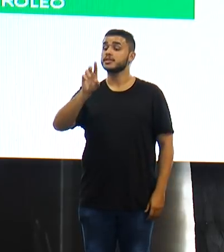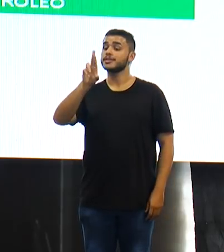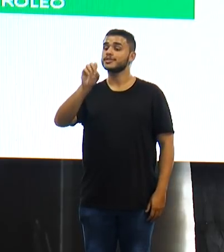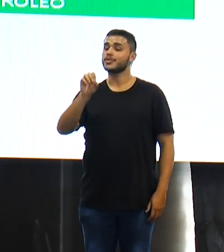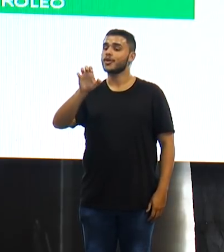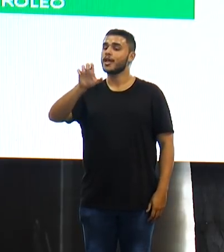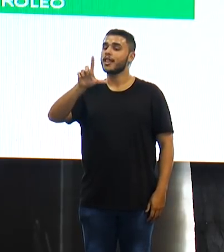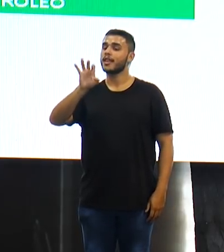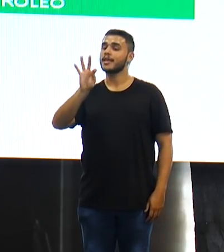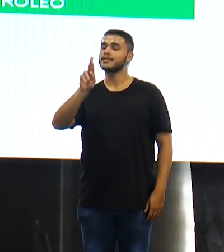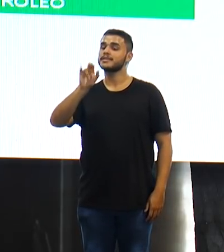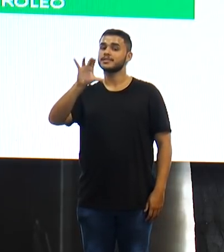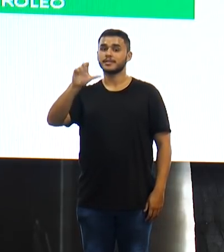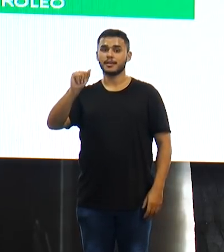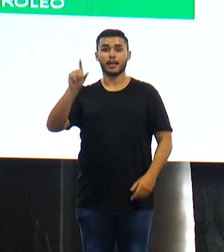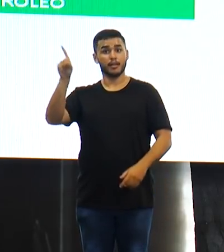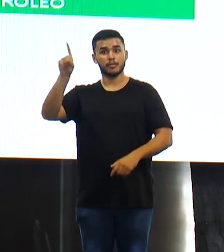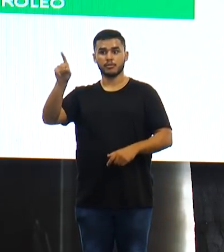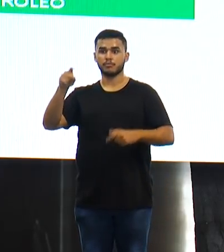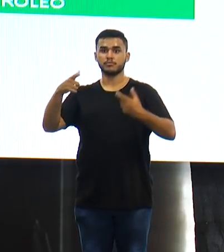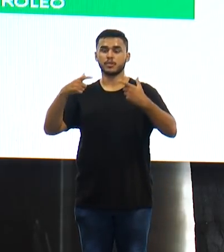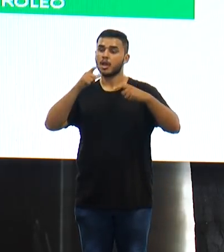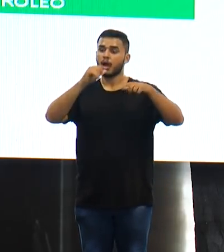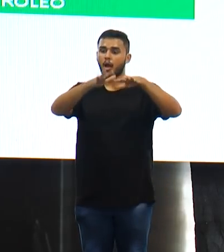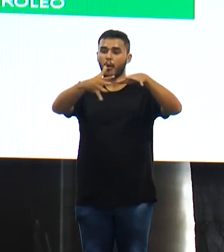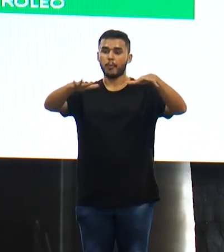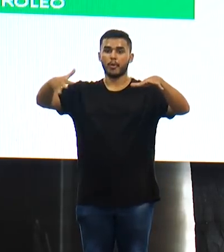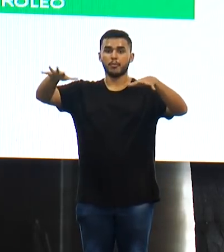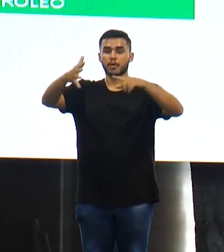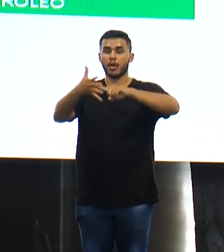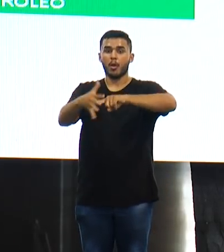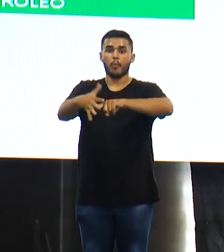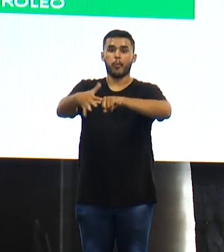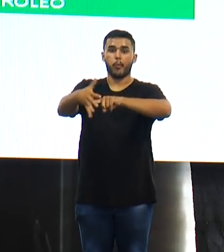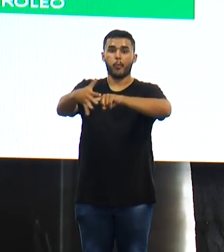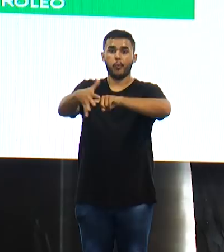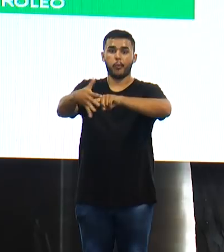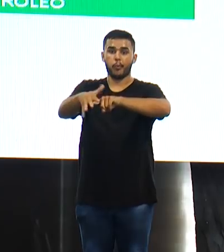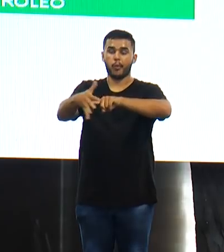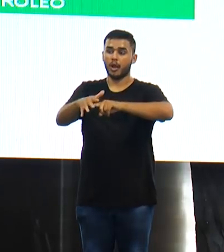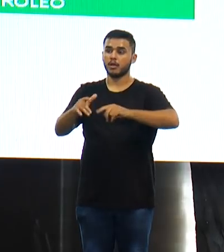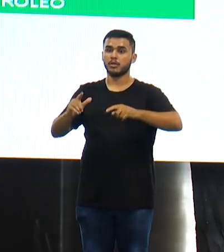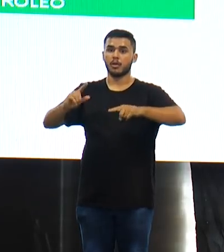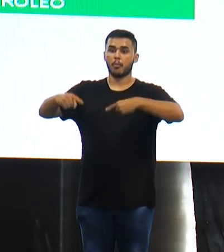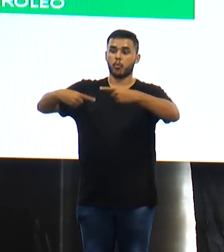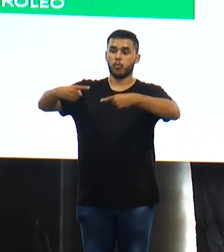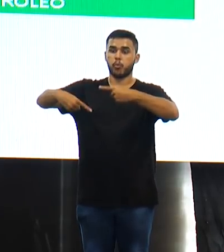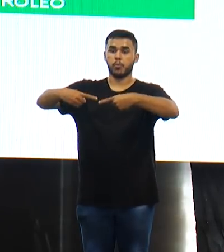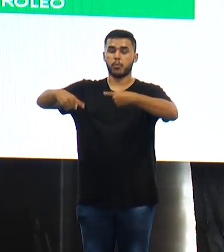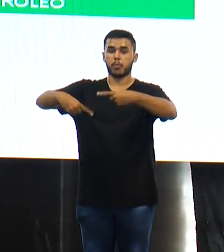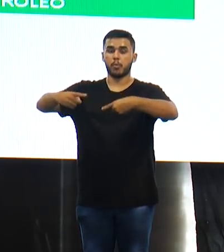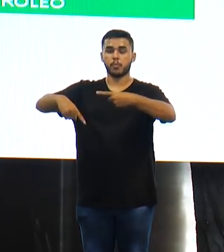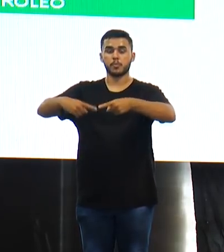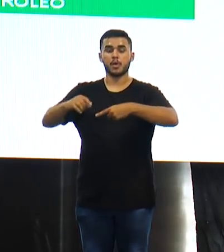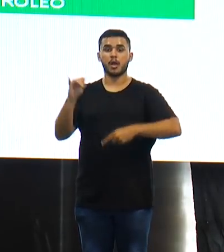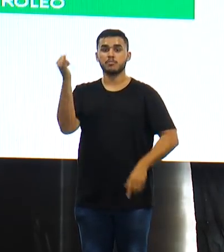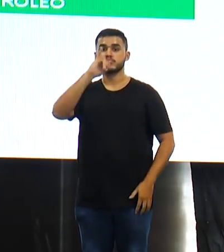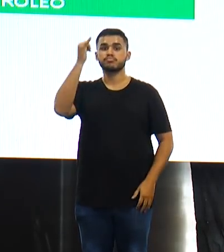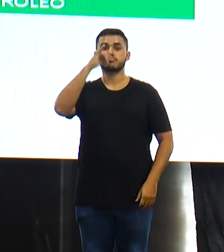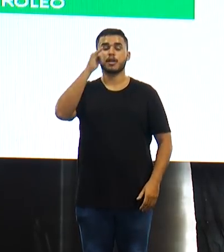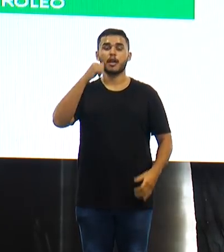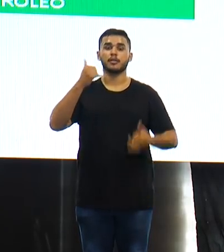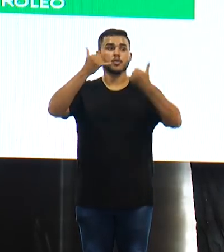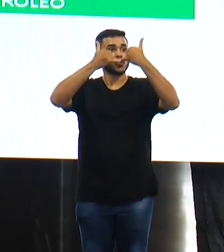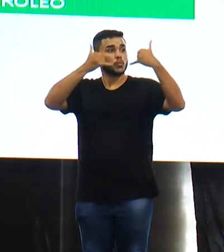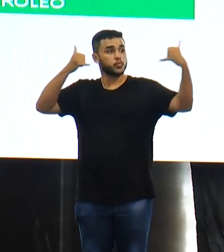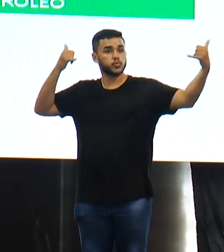hidroelétrica. Ou seja, nós usamos a água para gerarmos energia elétrica. Então, a energia